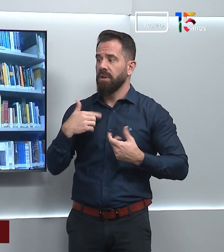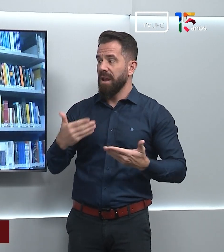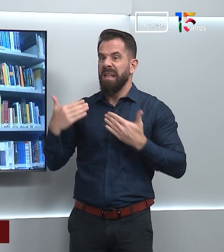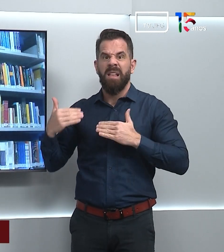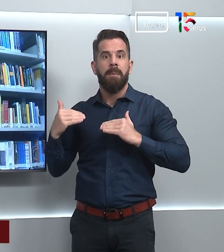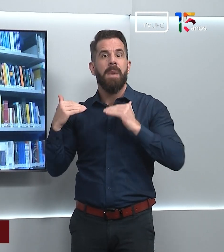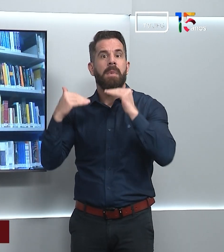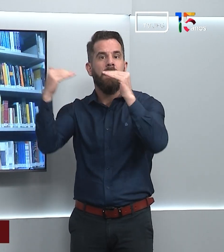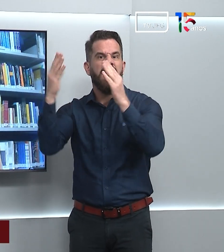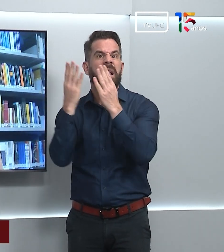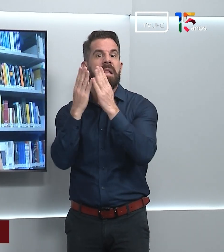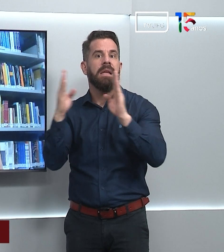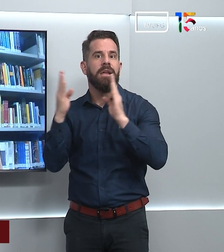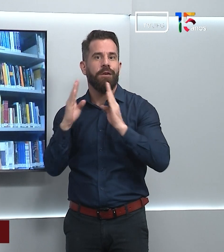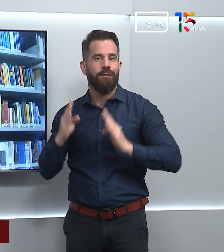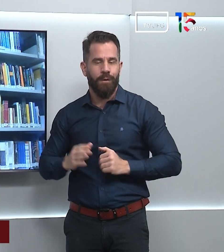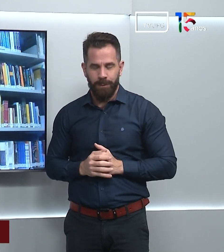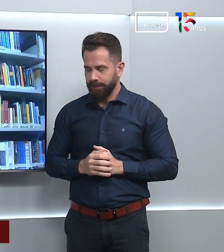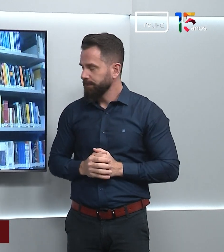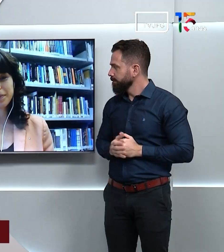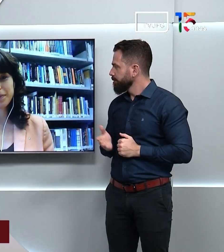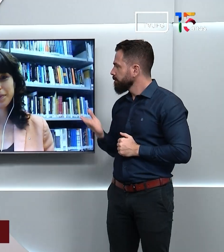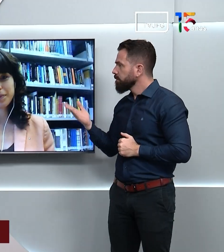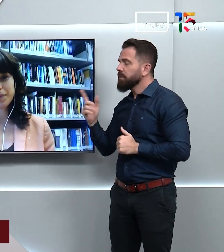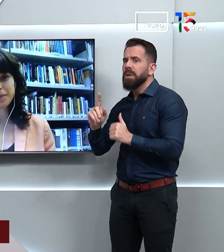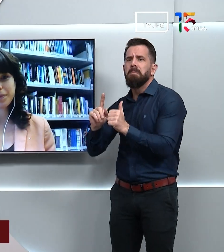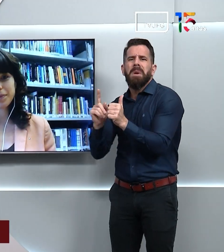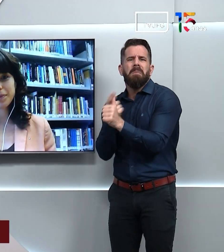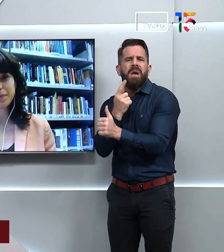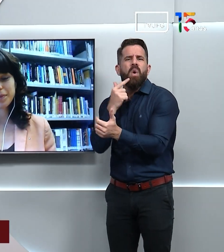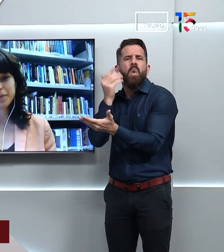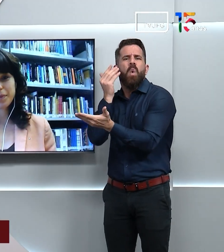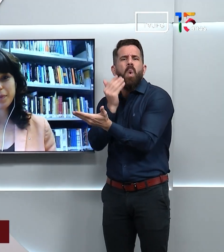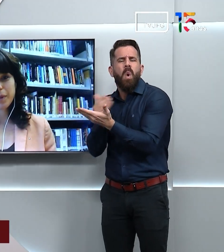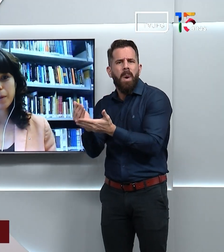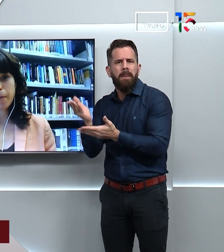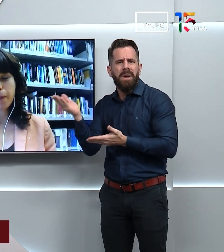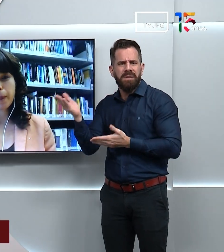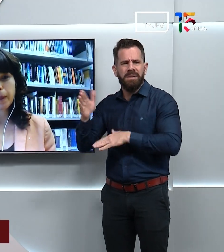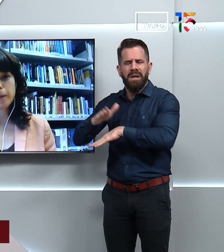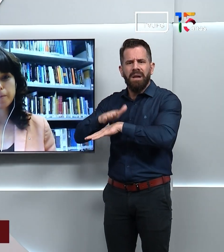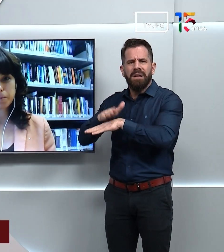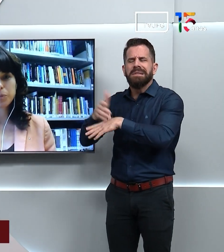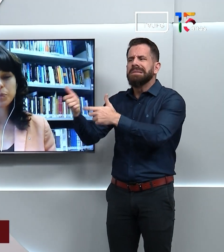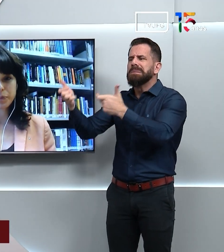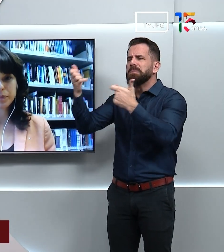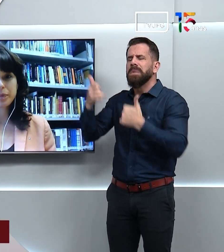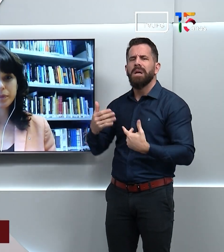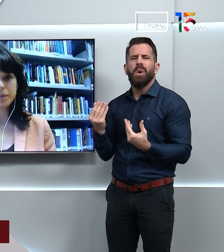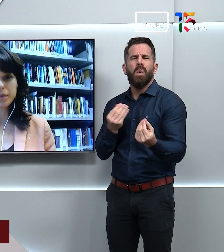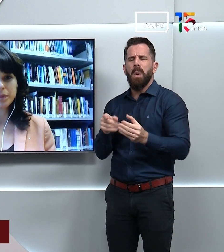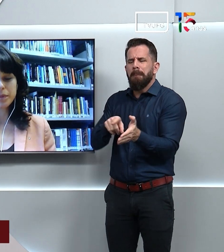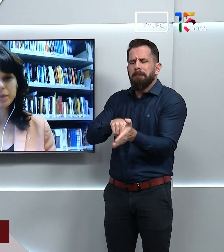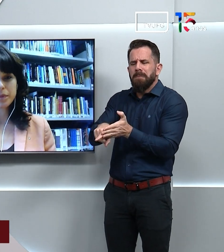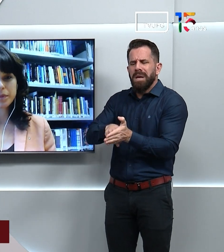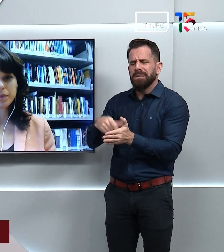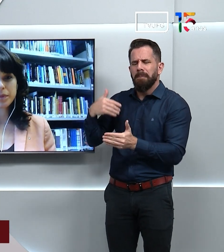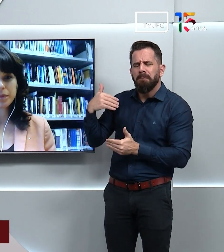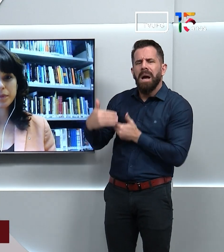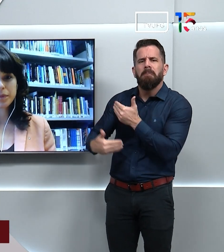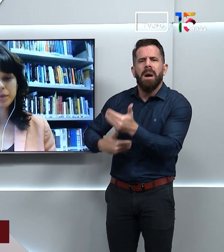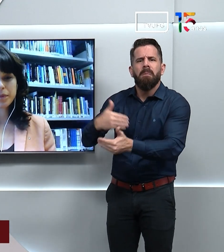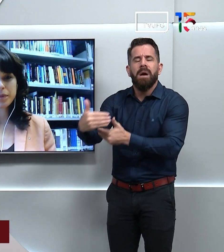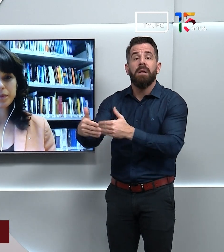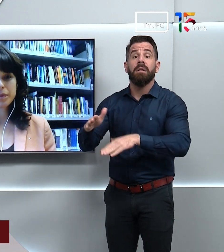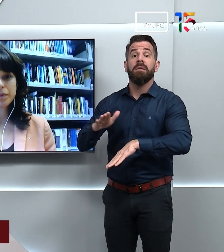livros. Bom, para a gente começar, Luísa, explica um pouco como é que essa pesquisa foi feita e qual é o